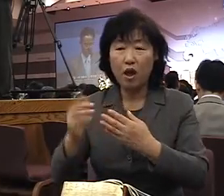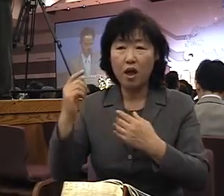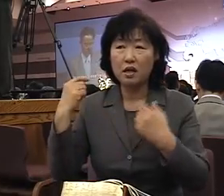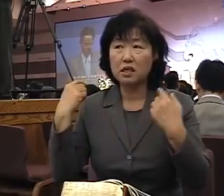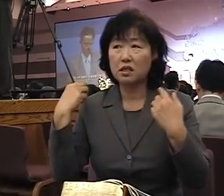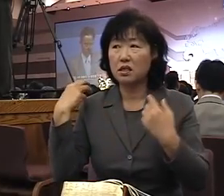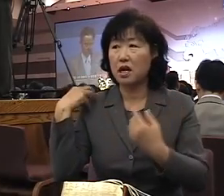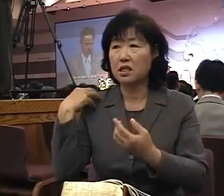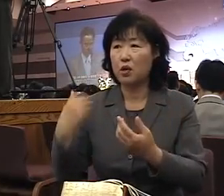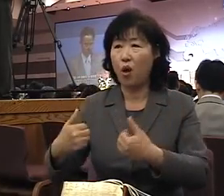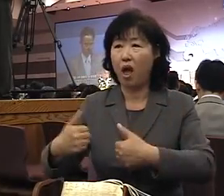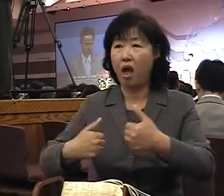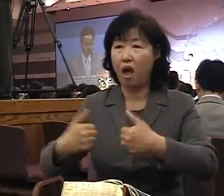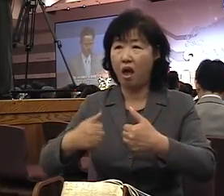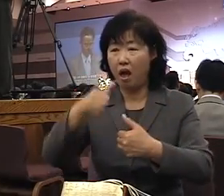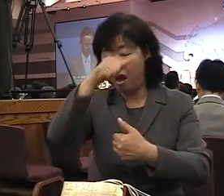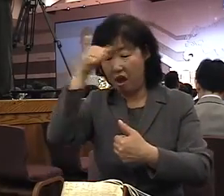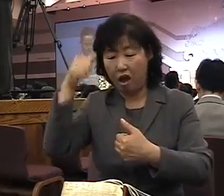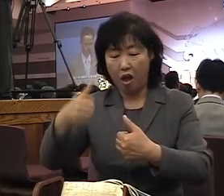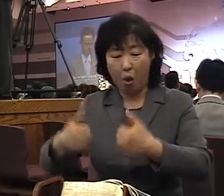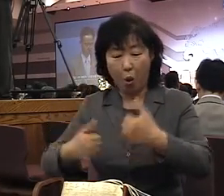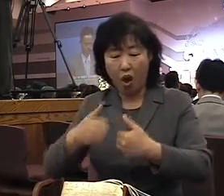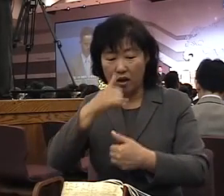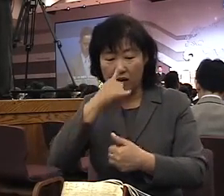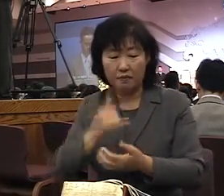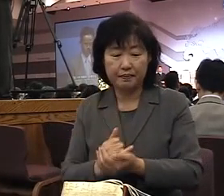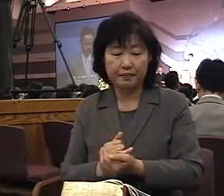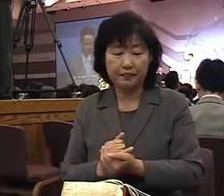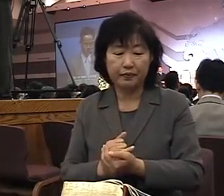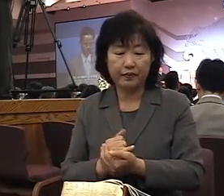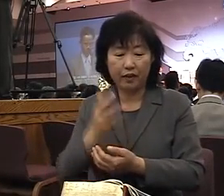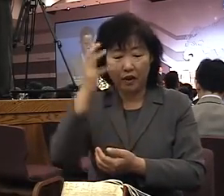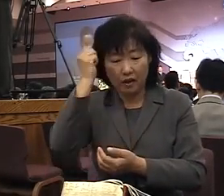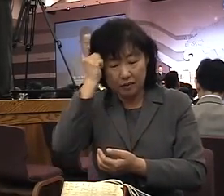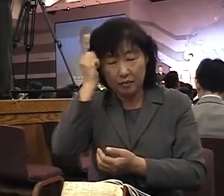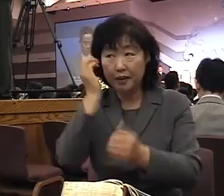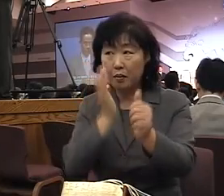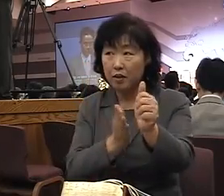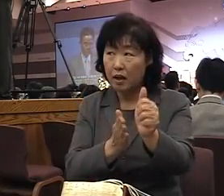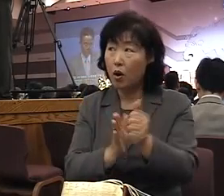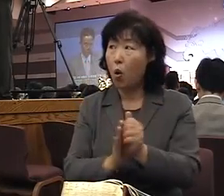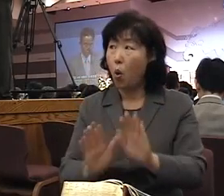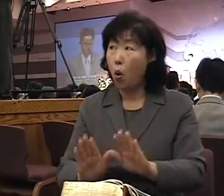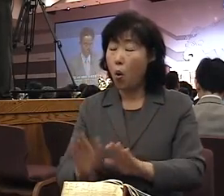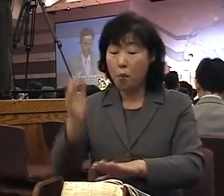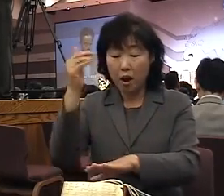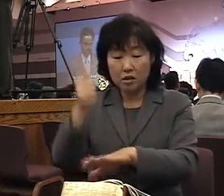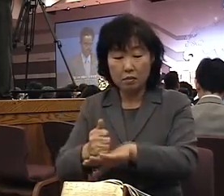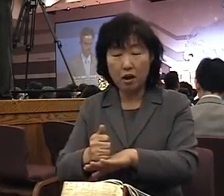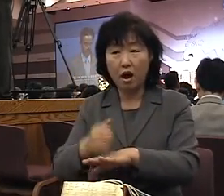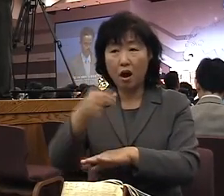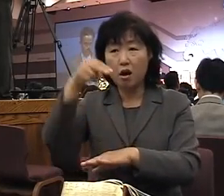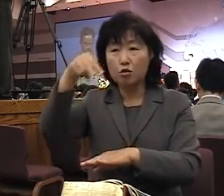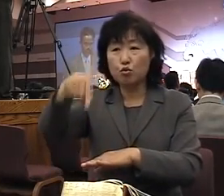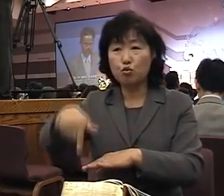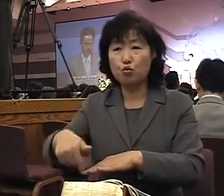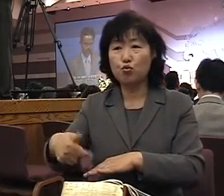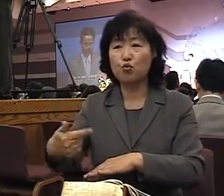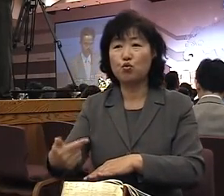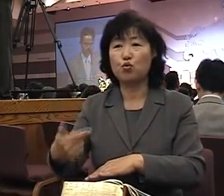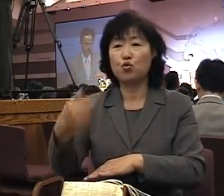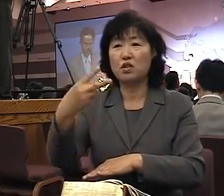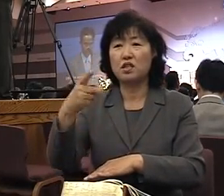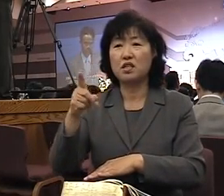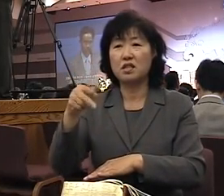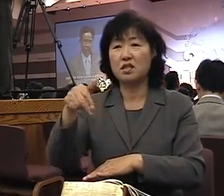채플에서 있으니까 우리 재직들 기억해 주시기를 바랍니다. 오늘 마지막 순장반 있습니다.